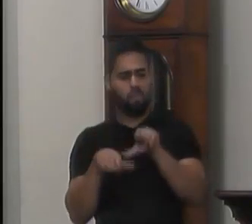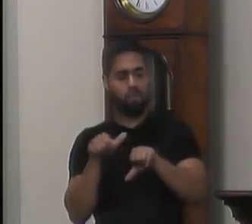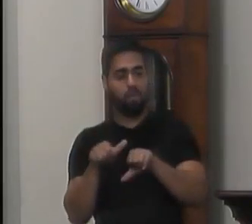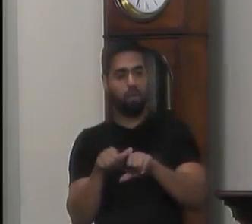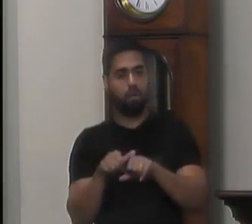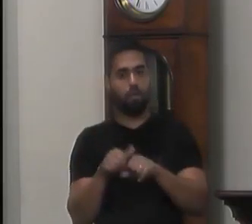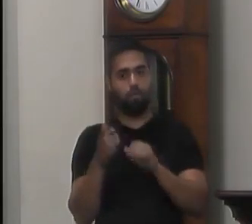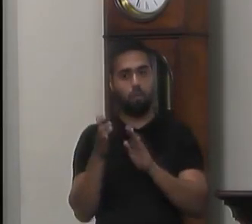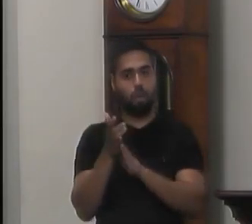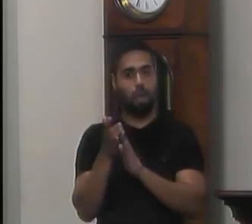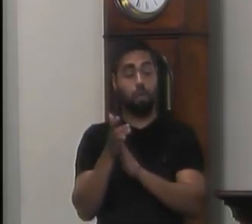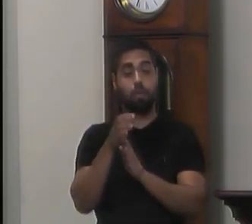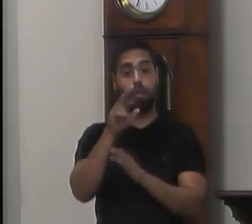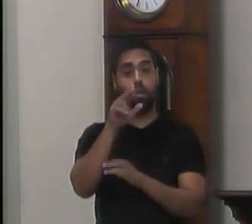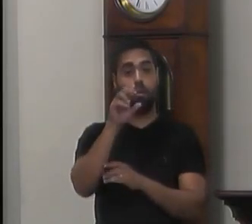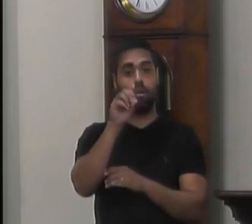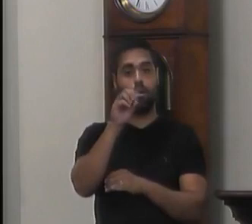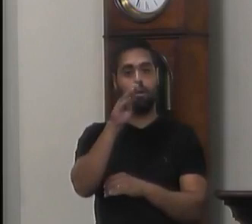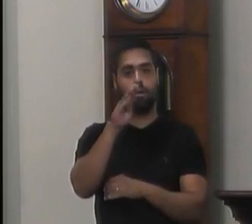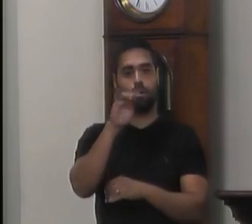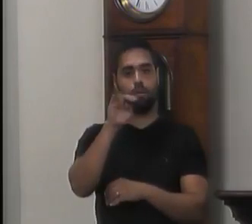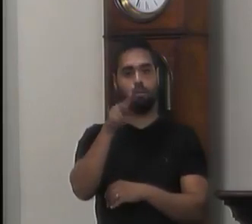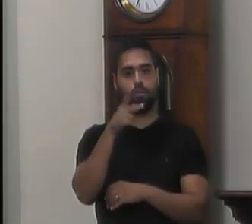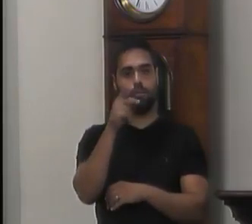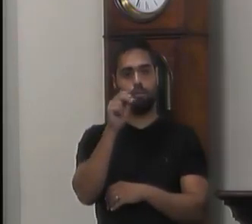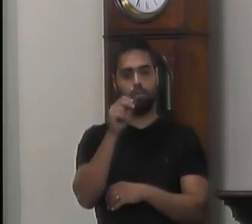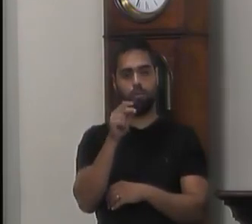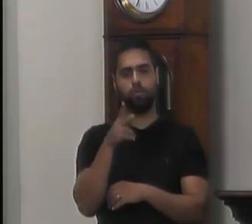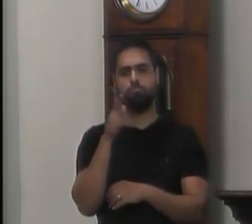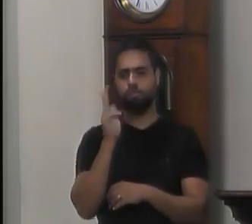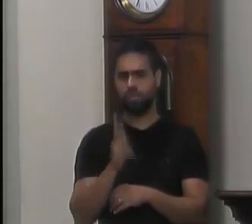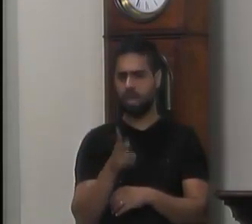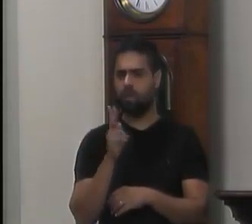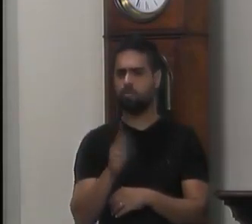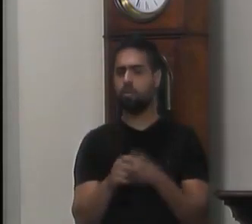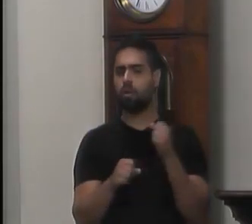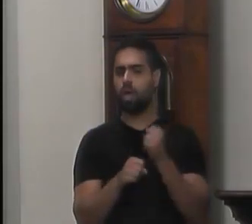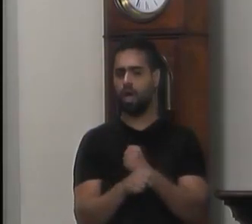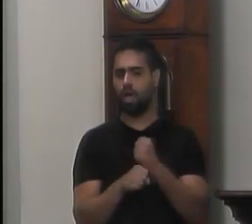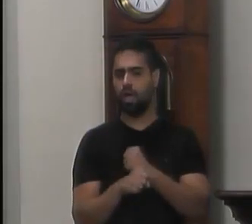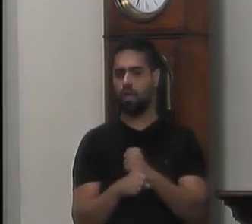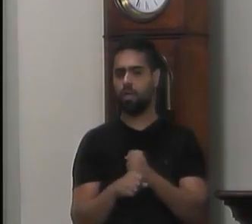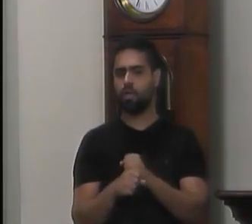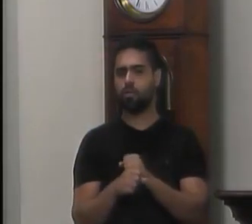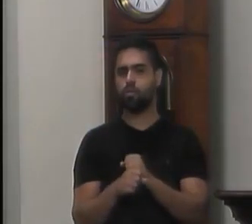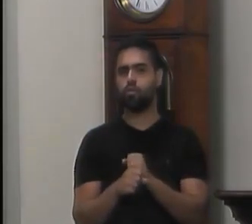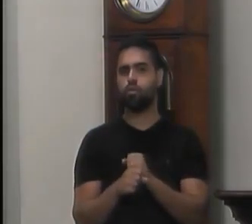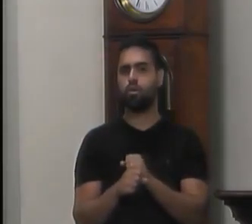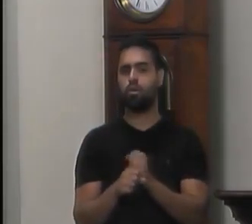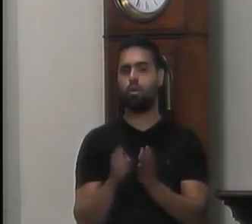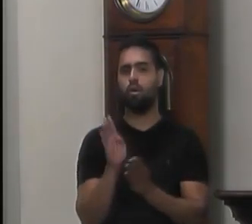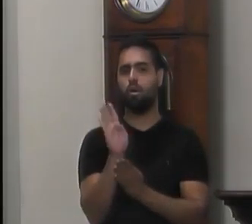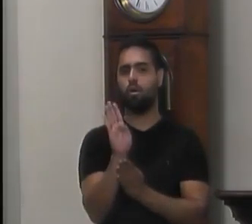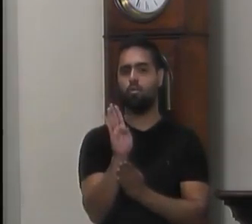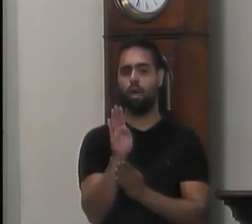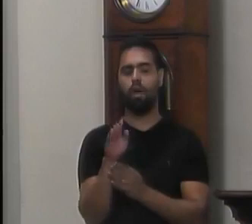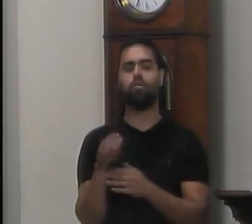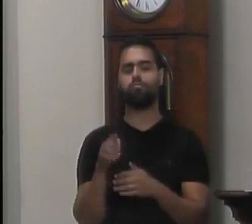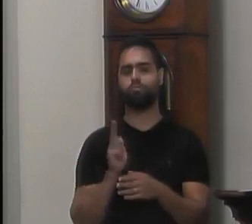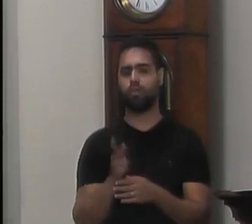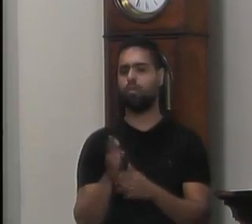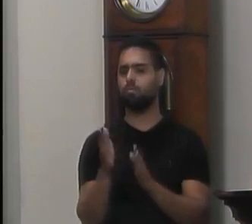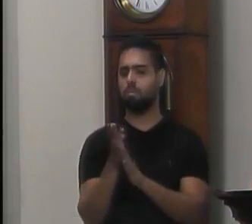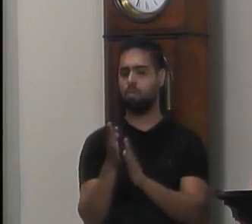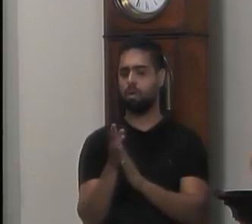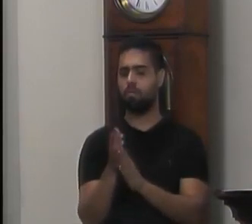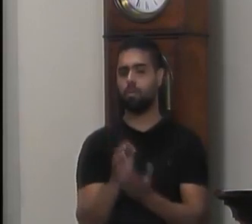parabéns ao Robinho. Robinho, todo, chacrinha, todo ano ele coloca a escola dele de samba na avenida. Então eu tenho que dar os parabéns